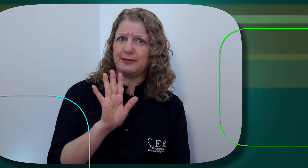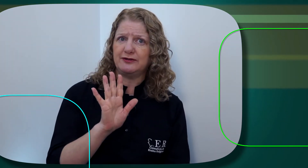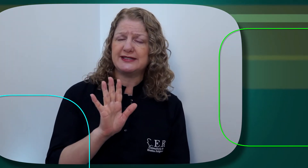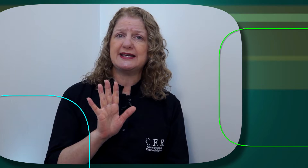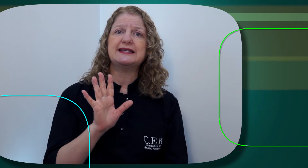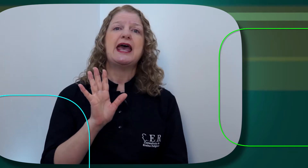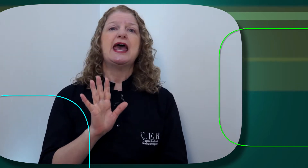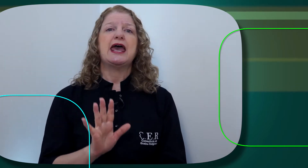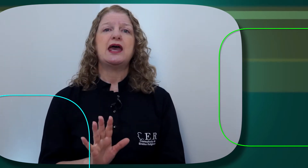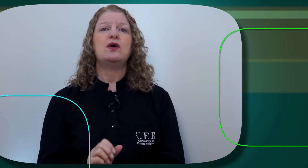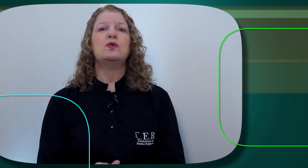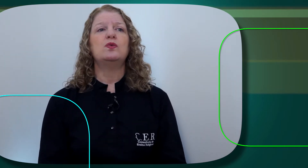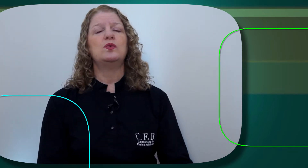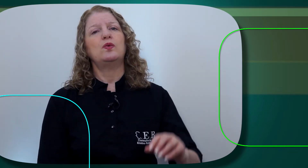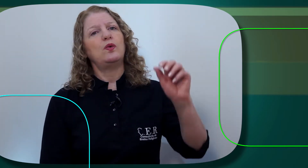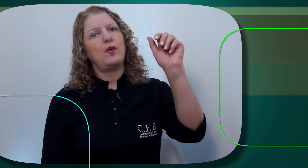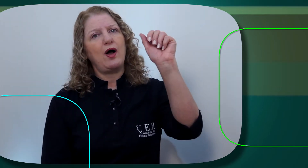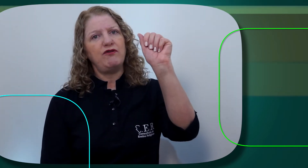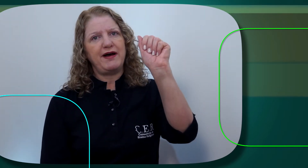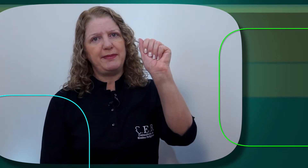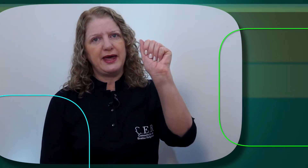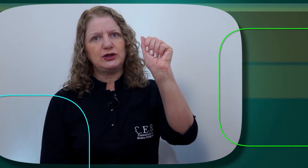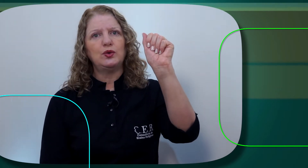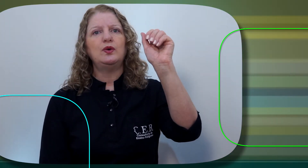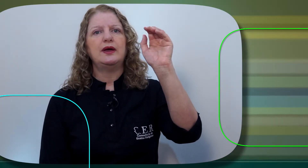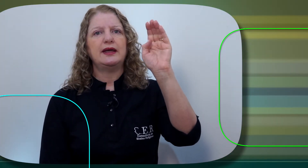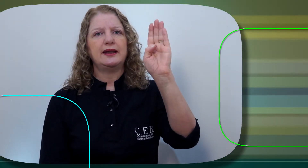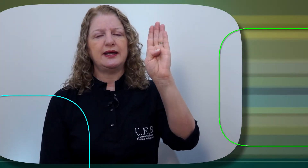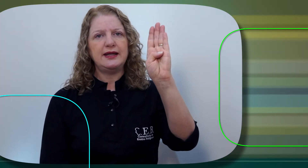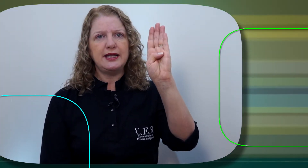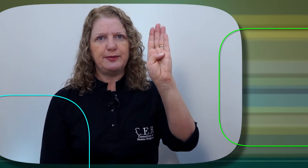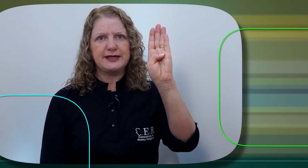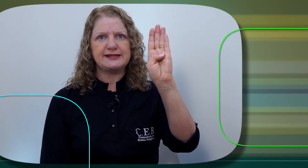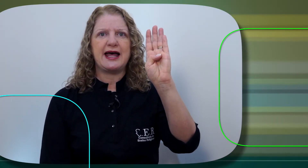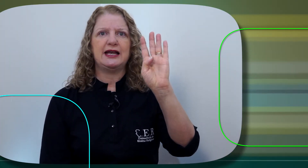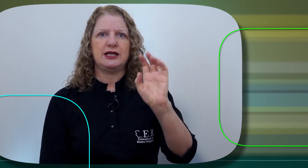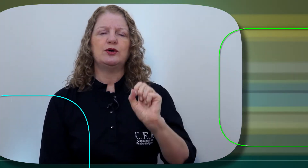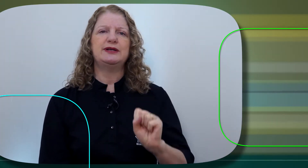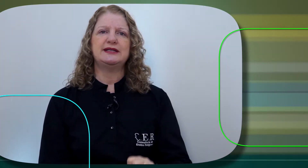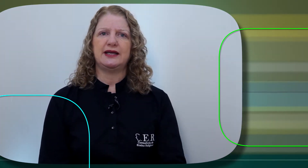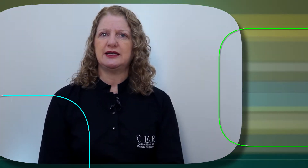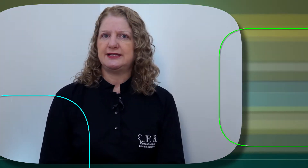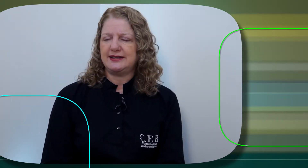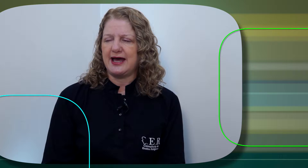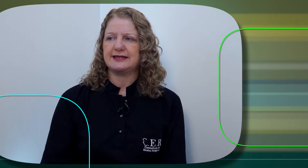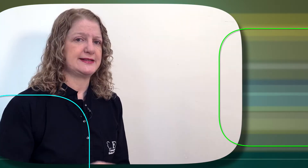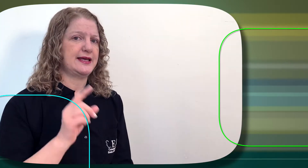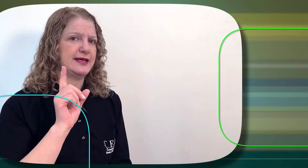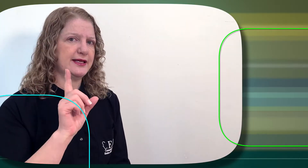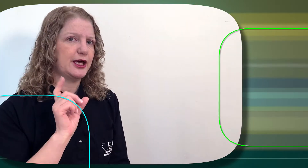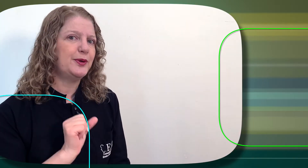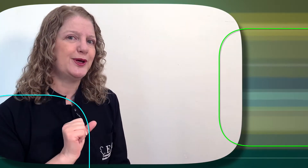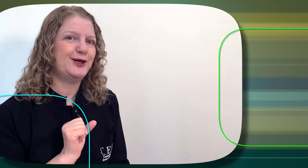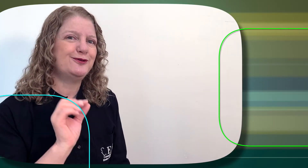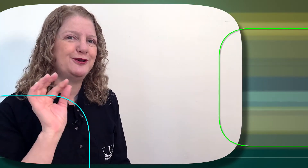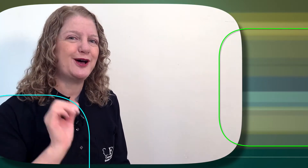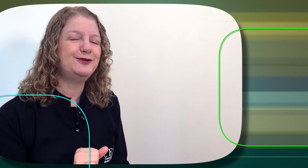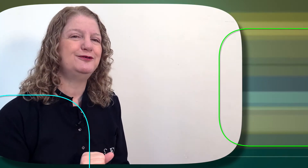para vocês, o alfabeto em Libras, na língua brasileira de sinais. Daqui a pouquinho, no final do vídeo,